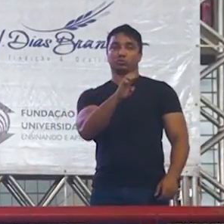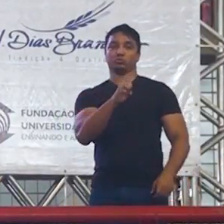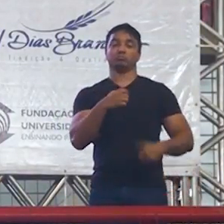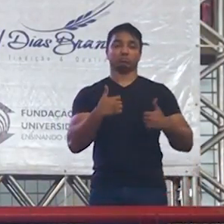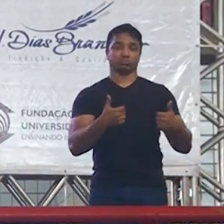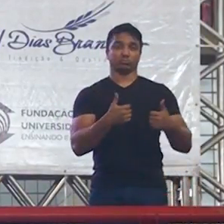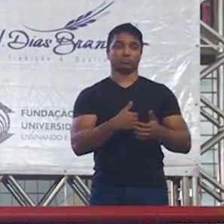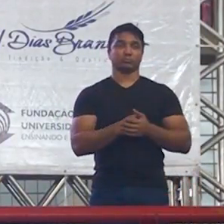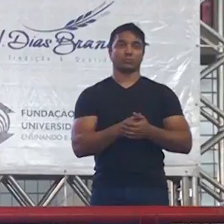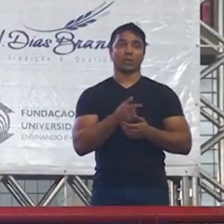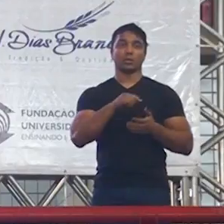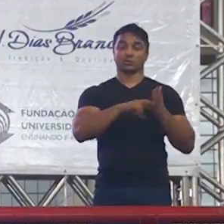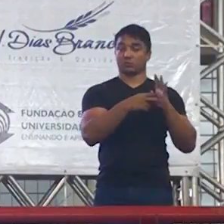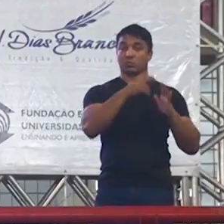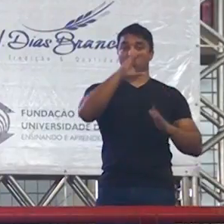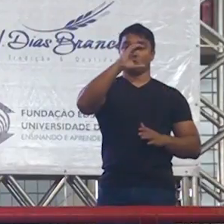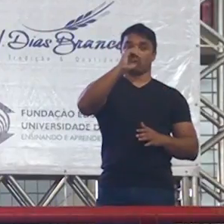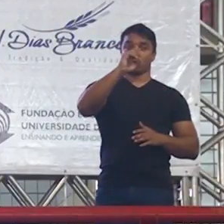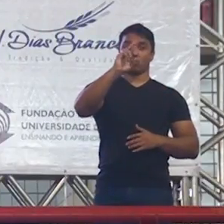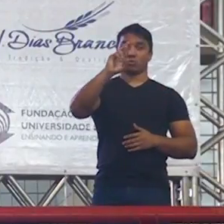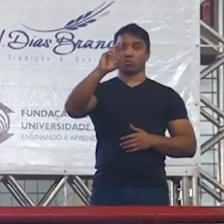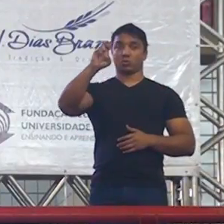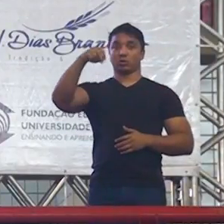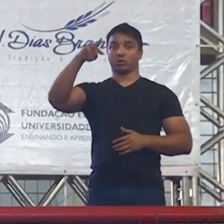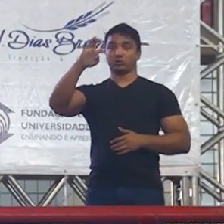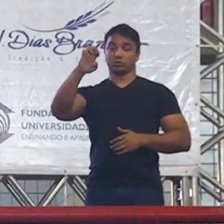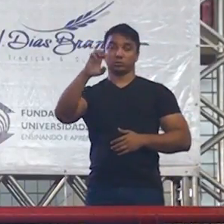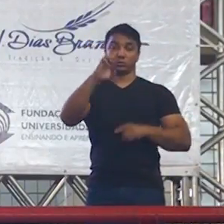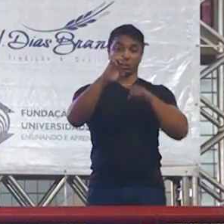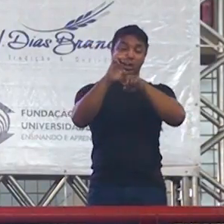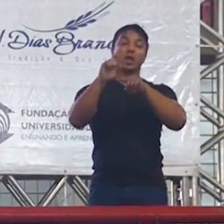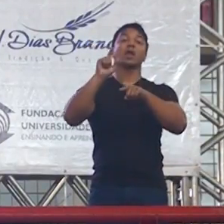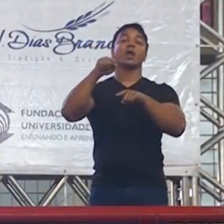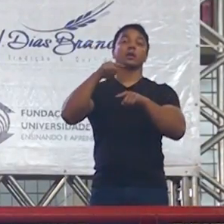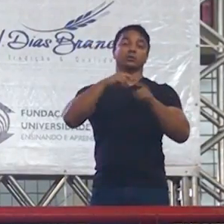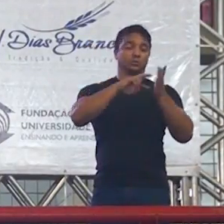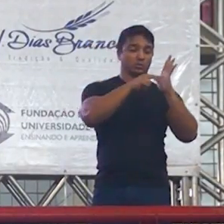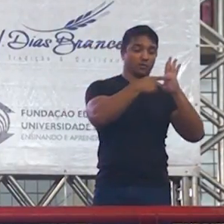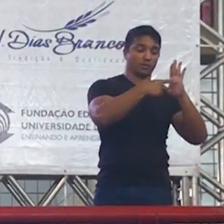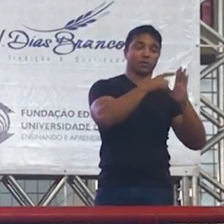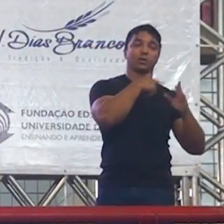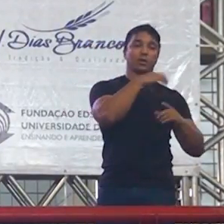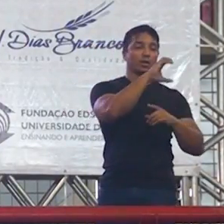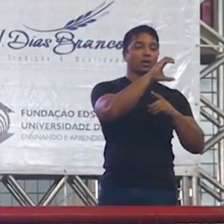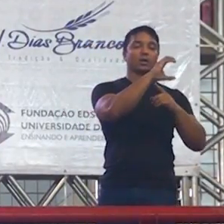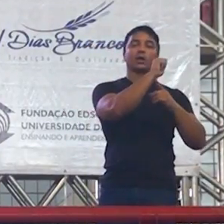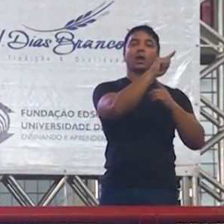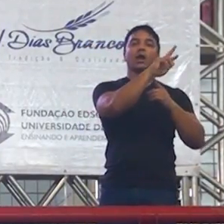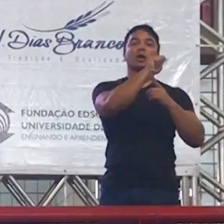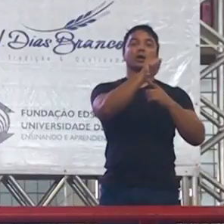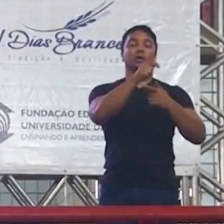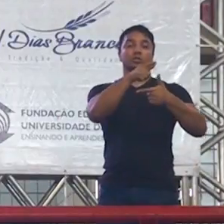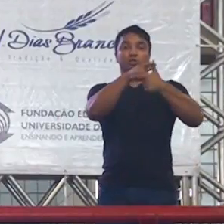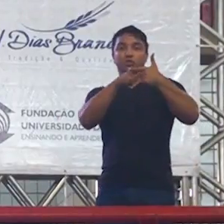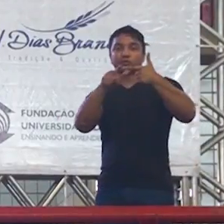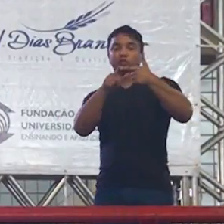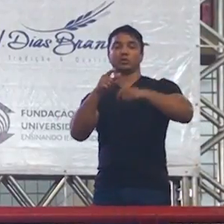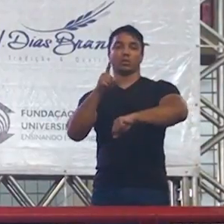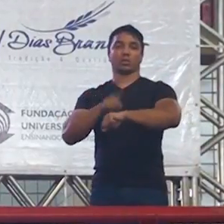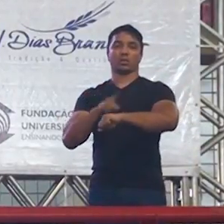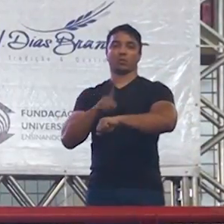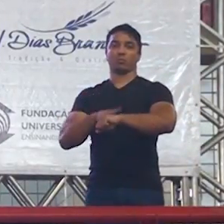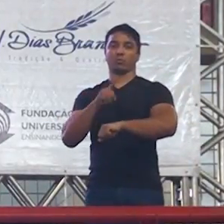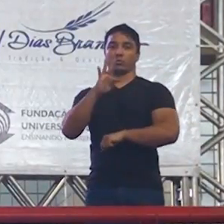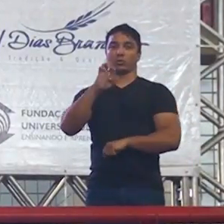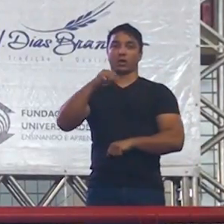elétrica. Isso me dá a corrente elétrica. Então, corrente elétrica é carga dividido pelo tempo. Eu queria que, por favor,